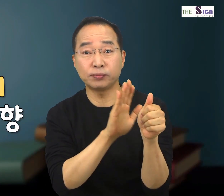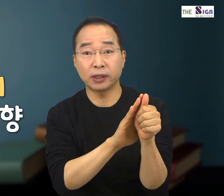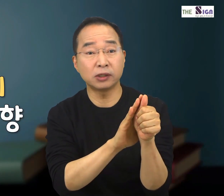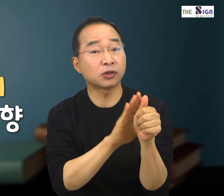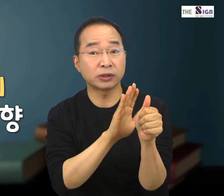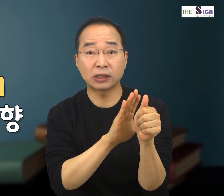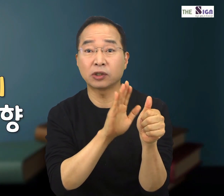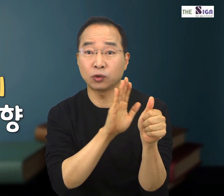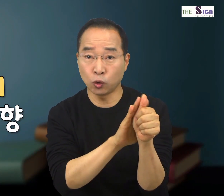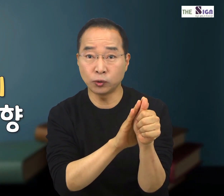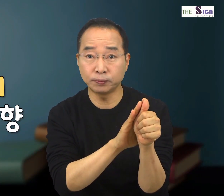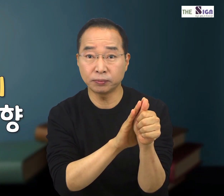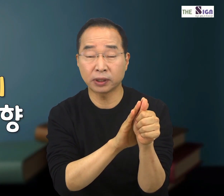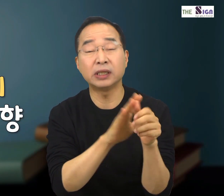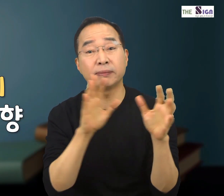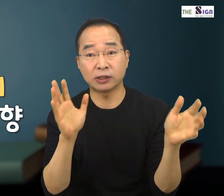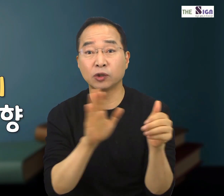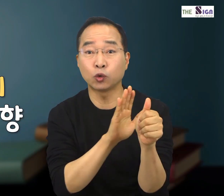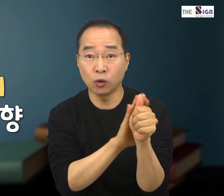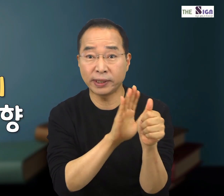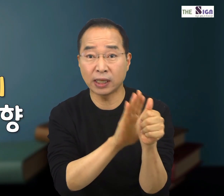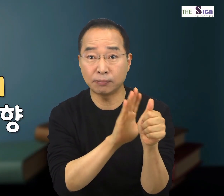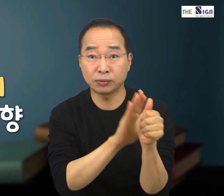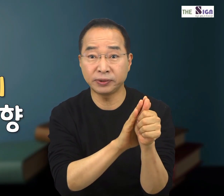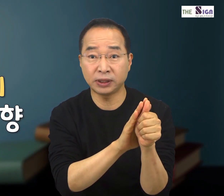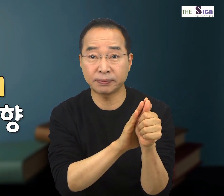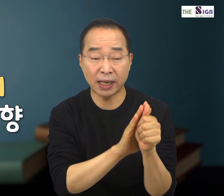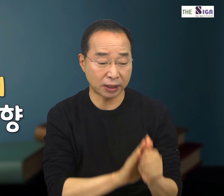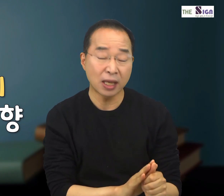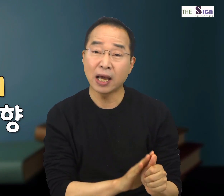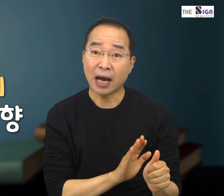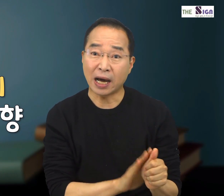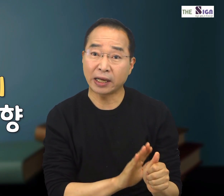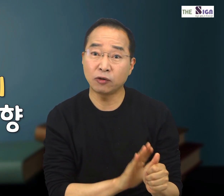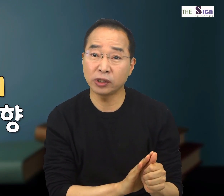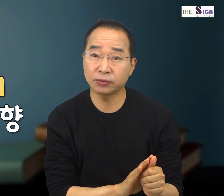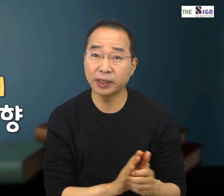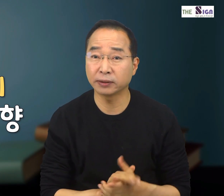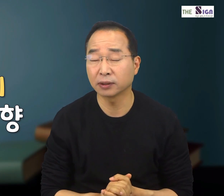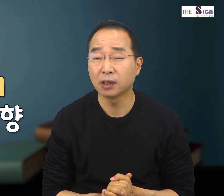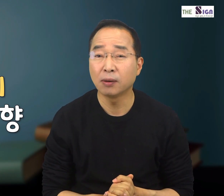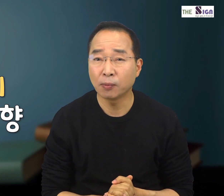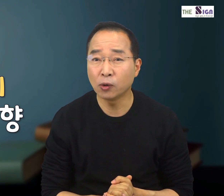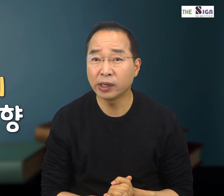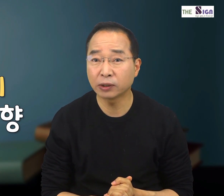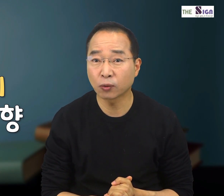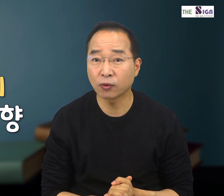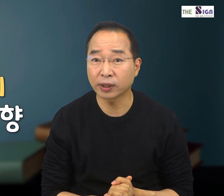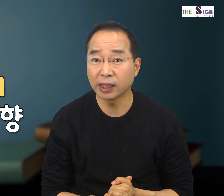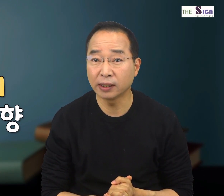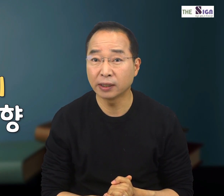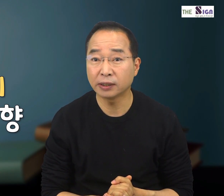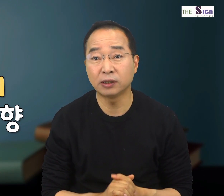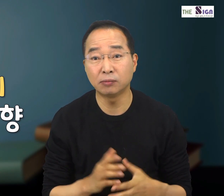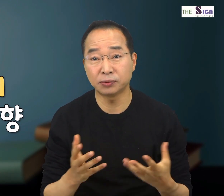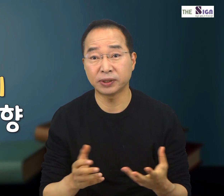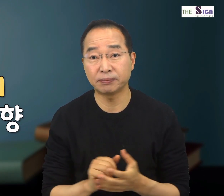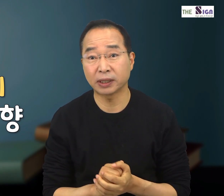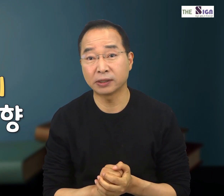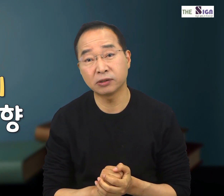해주면은 정상적인 도움, 그 일반적인 도움에 대한 부분이지만 아래로 해주면 몰래 돕거나 이런 부분이 됩니다. 그래서 이제